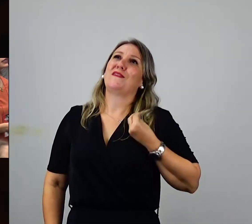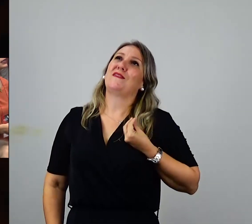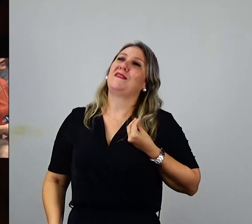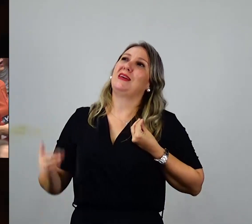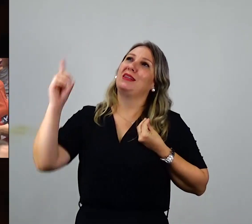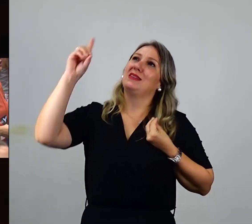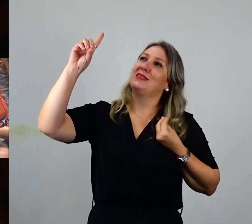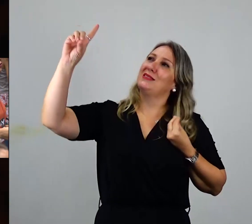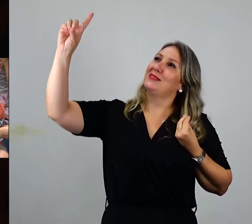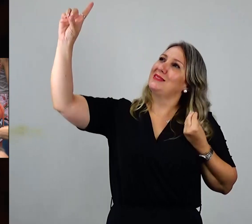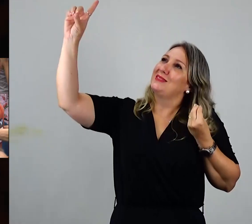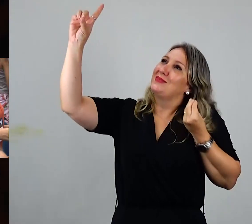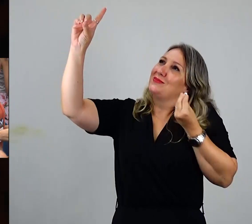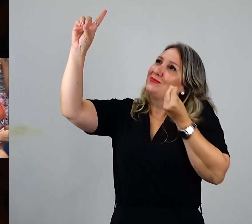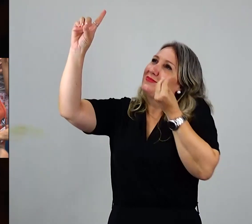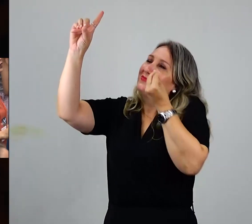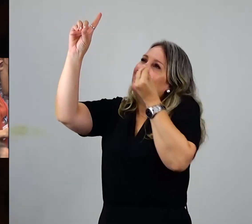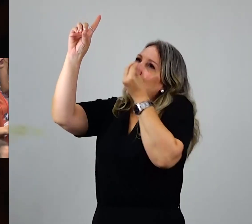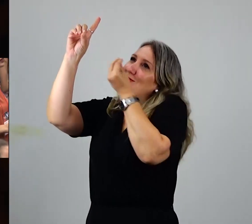E a sua verdadeira vida